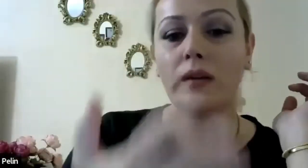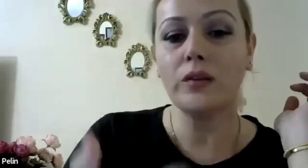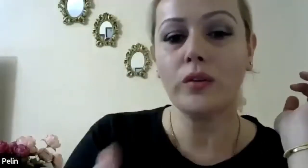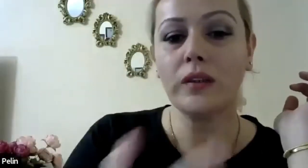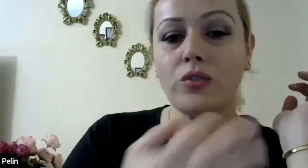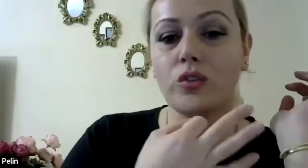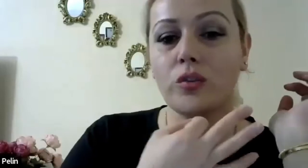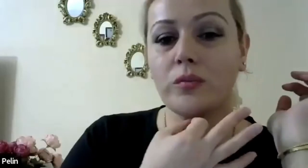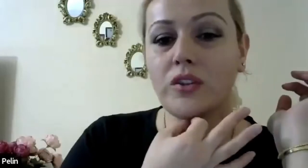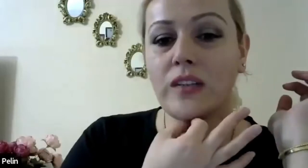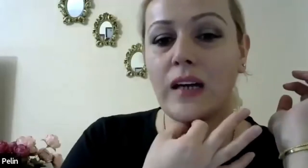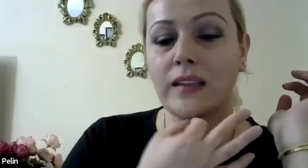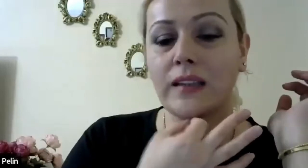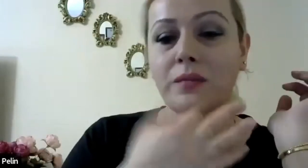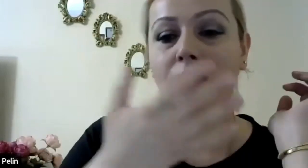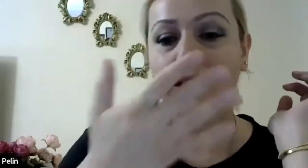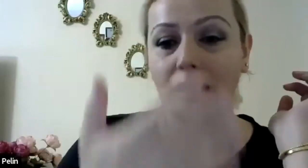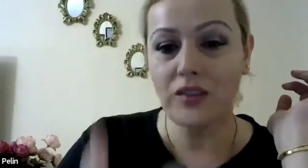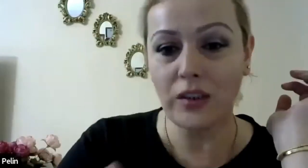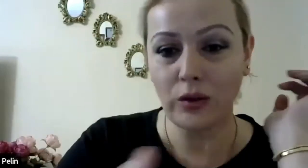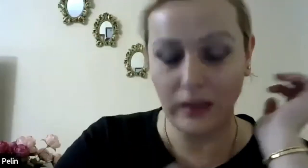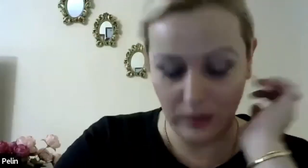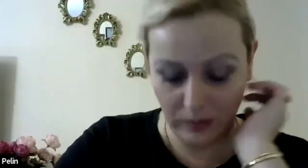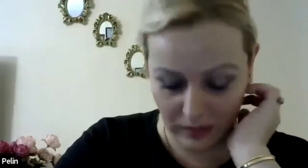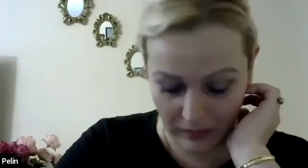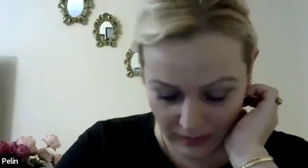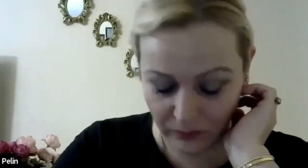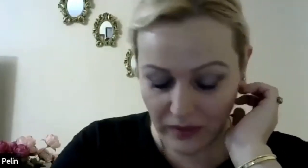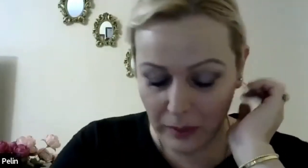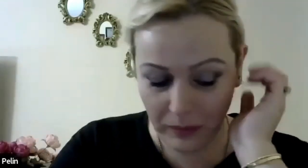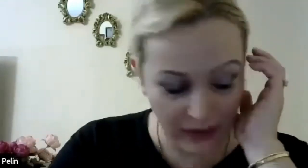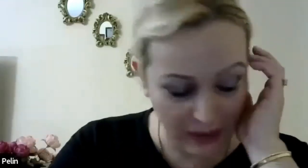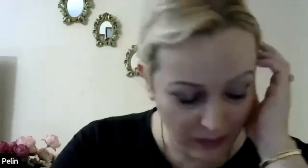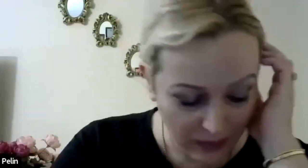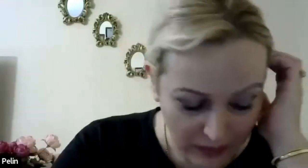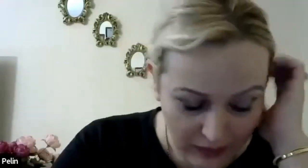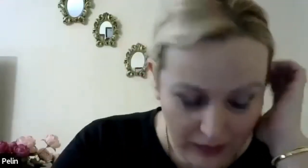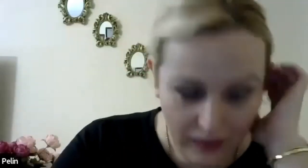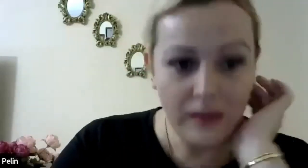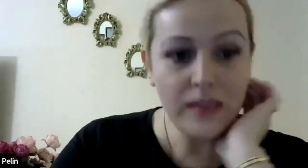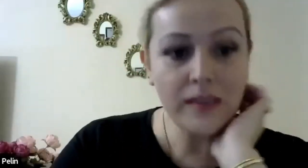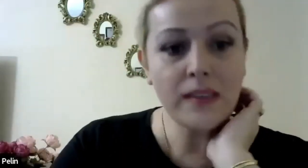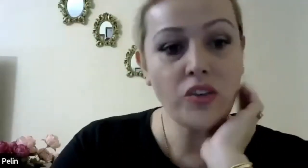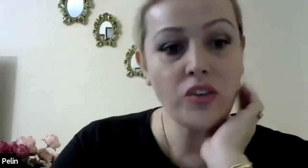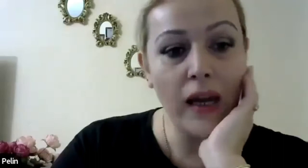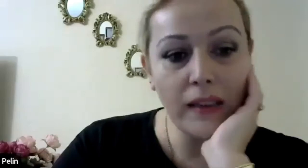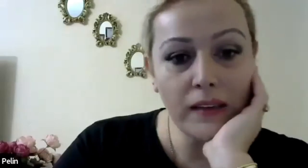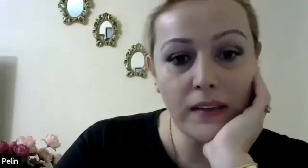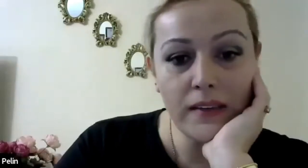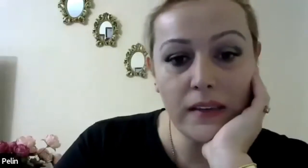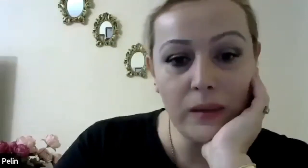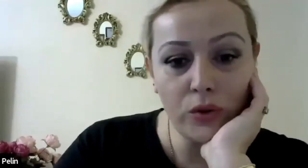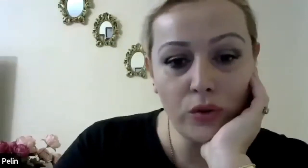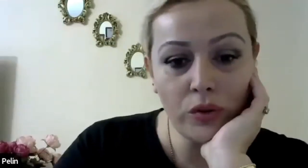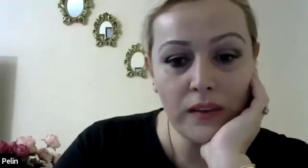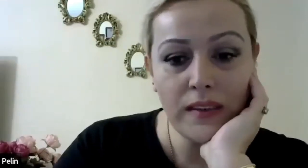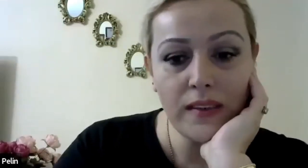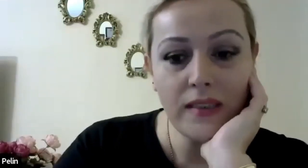doğru açıyorum. İşaretimiz teşekkür ederim demek. Peki. Nasılsın işaretini nasıl yapıyorduk? Nasılsın?